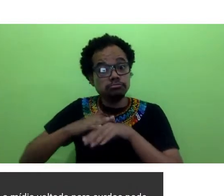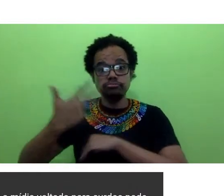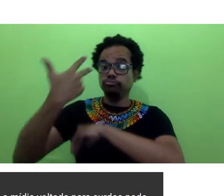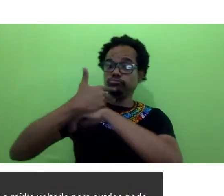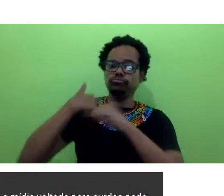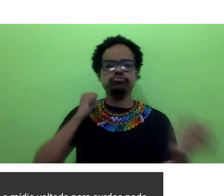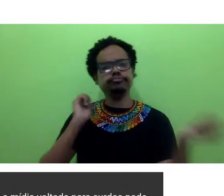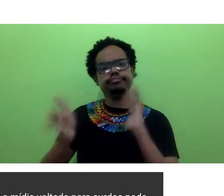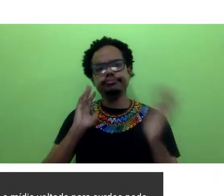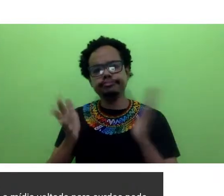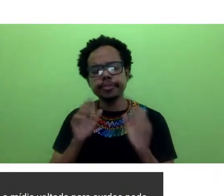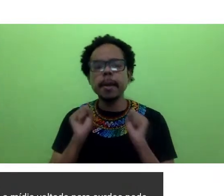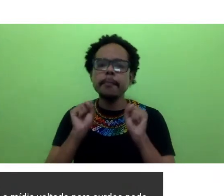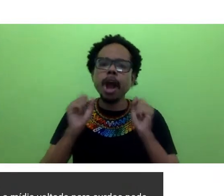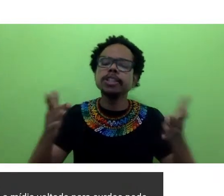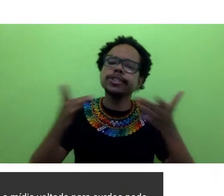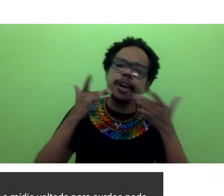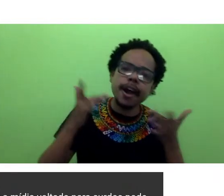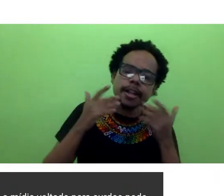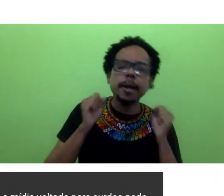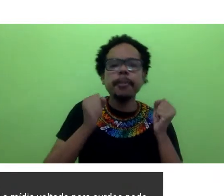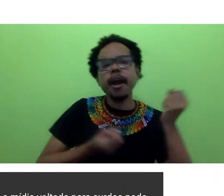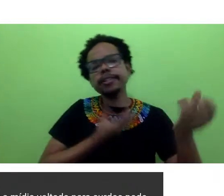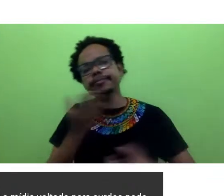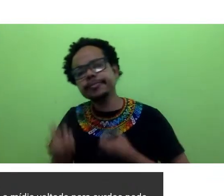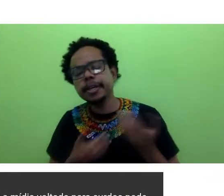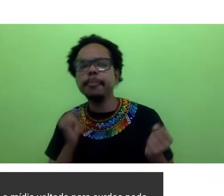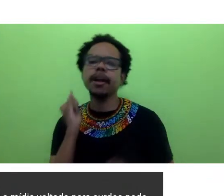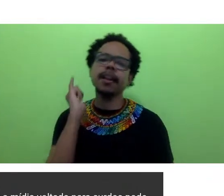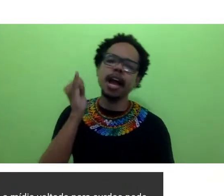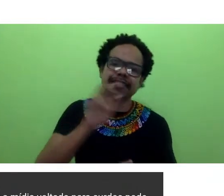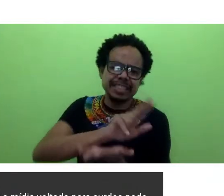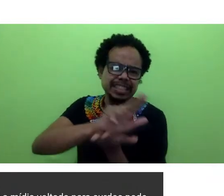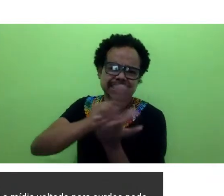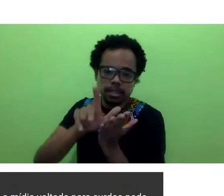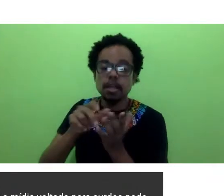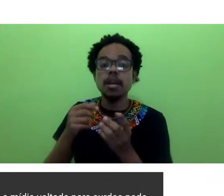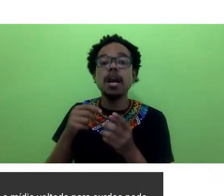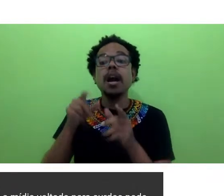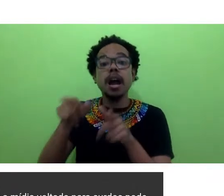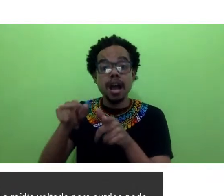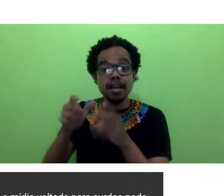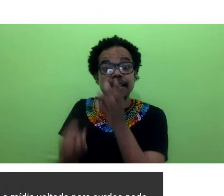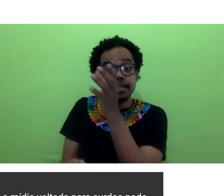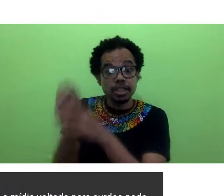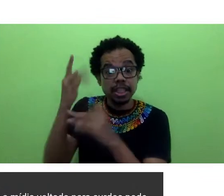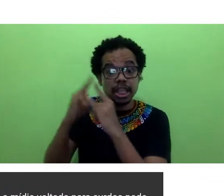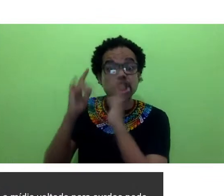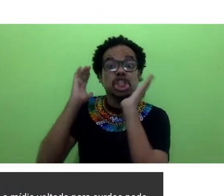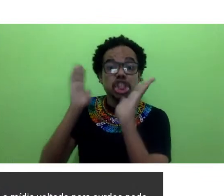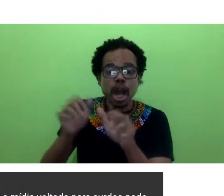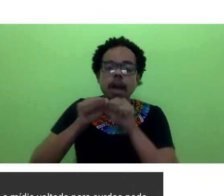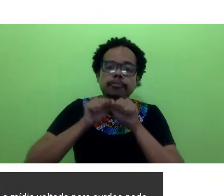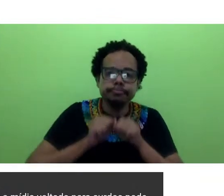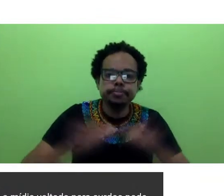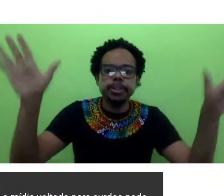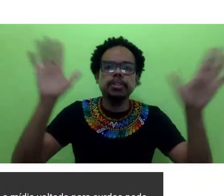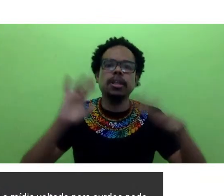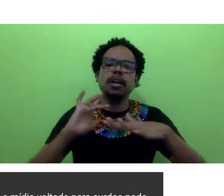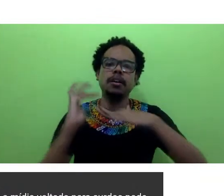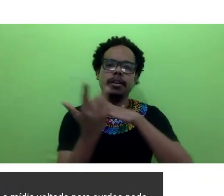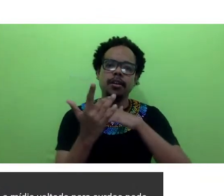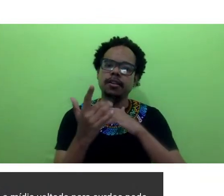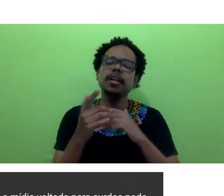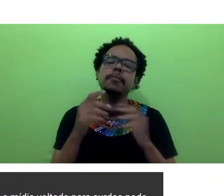ter voltado para a literatura dos materiais que em áudio visual para que eles